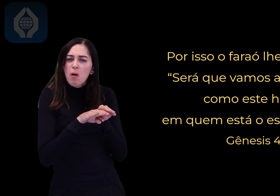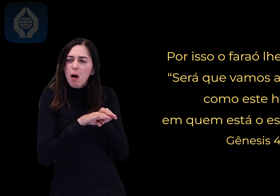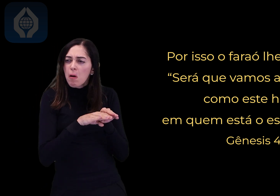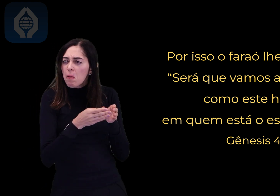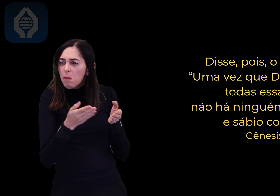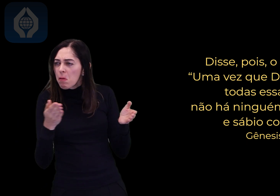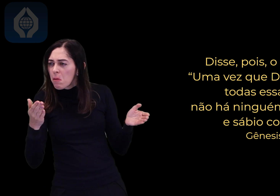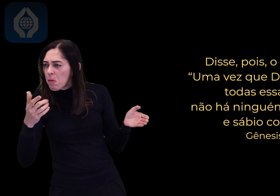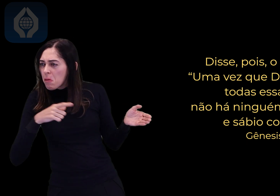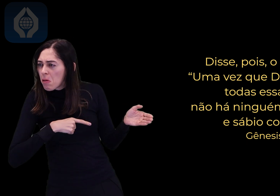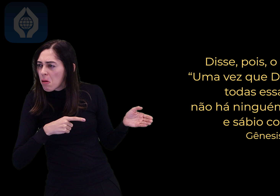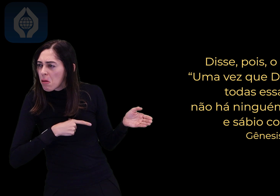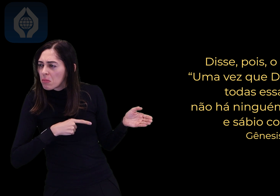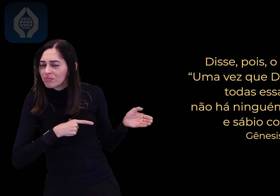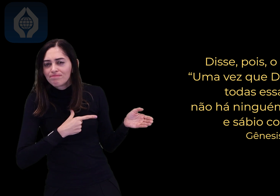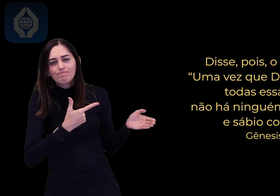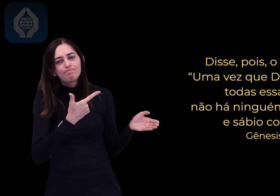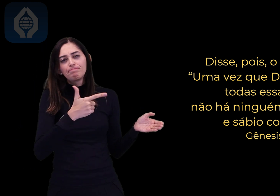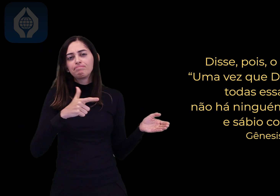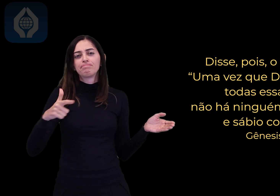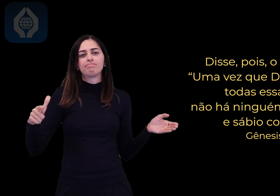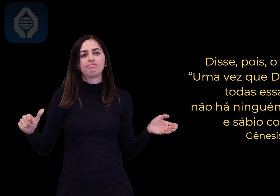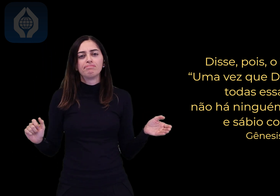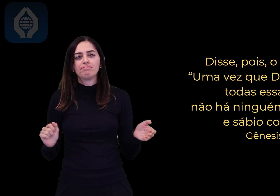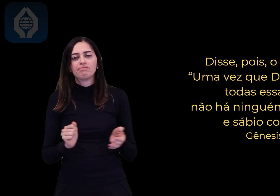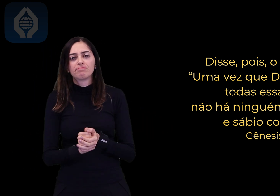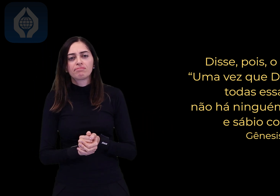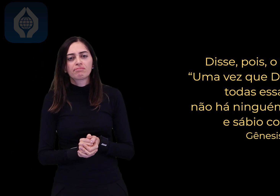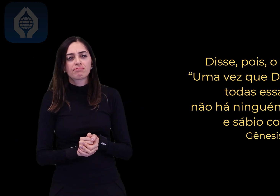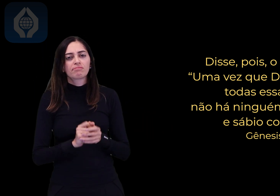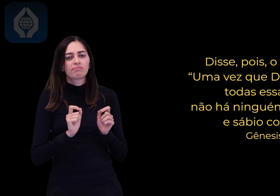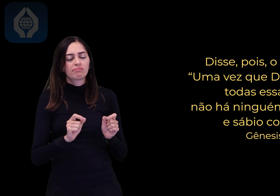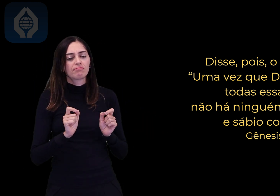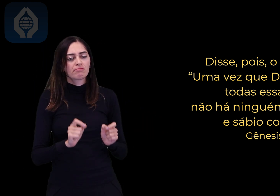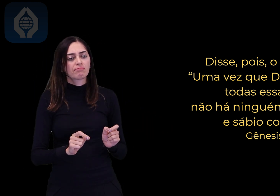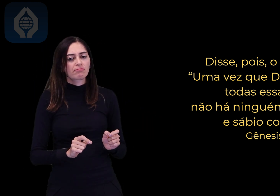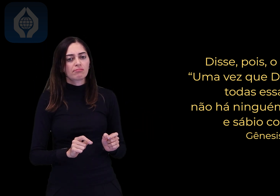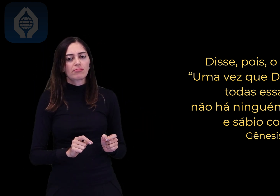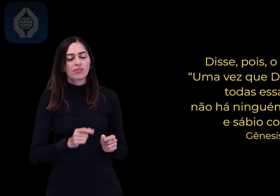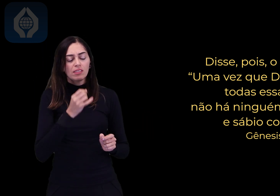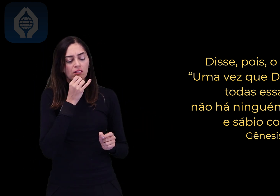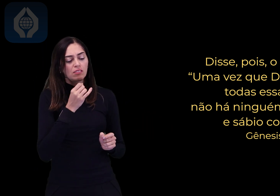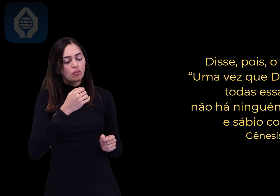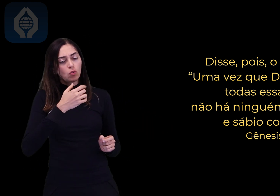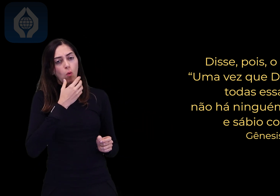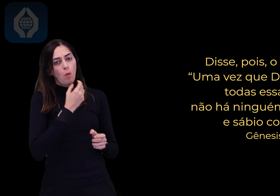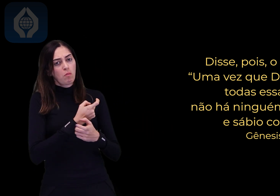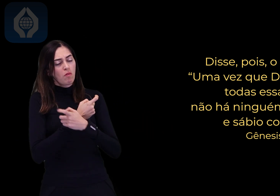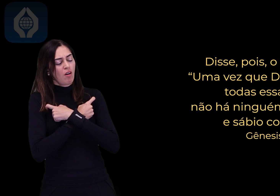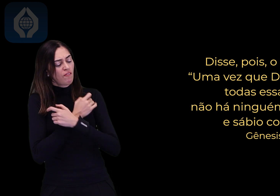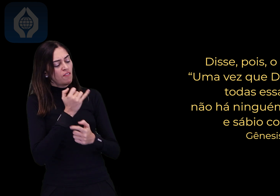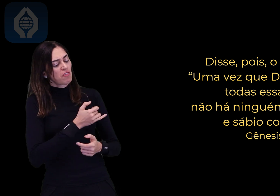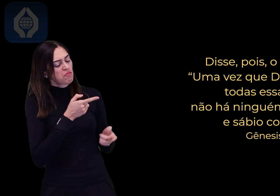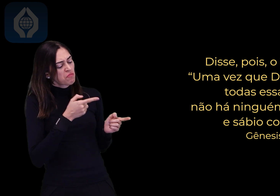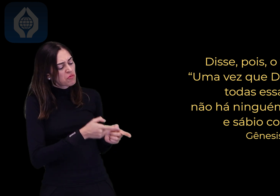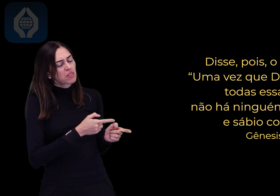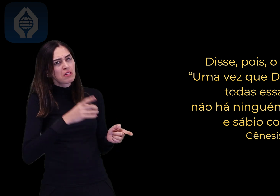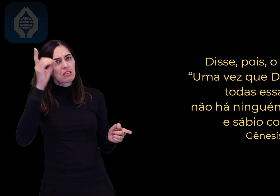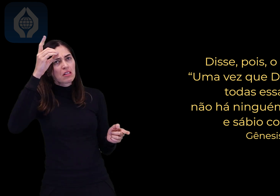Divino? Disse, pois, o faraó a José: uma vez que Deus lhe revelou todas as coisas, não há ninguém tão criterioso e sábio